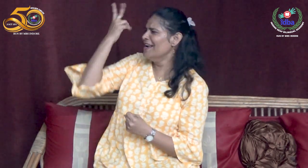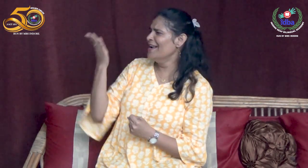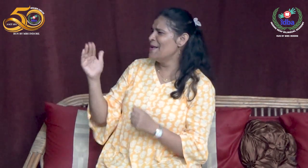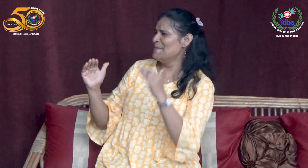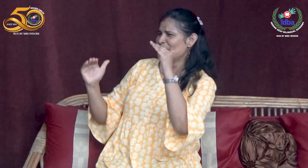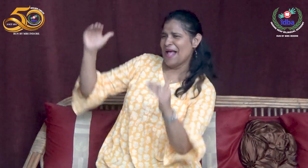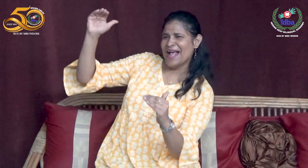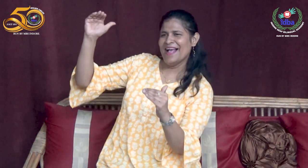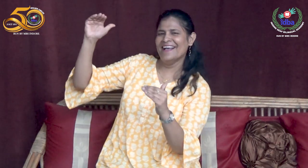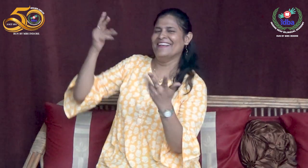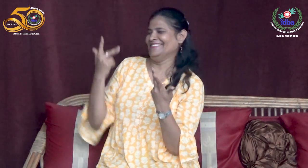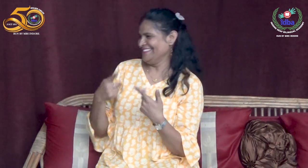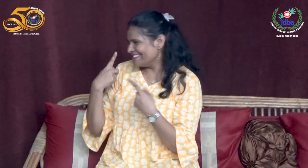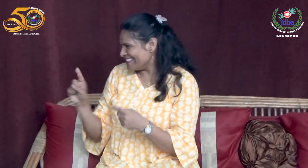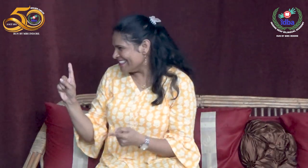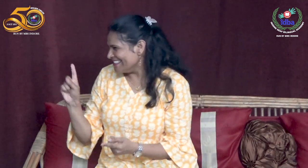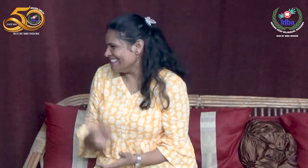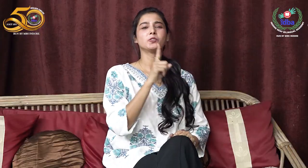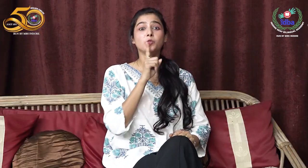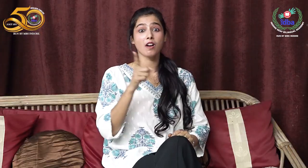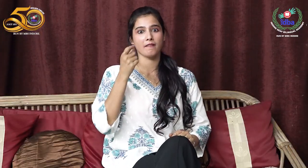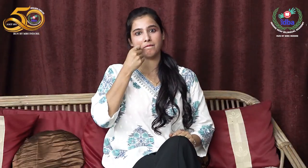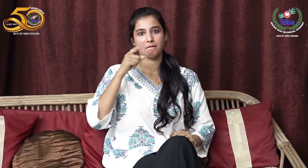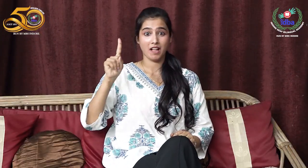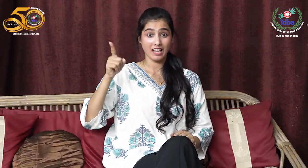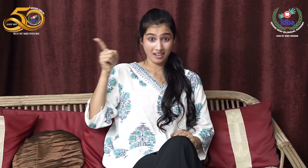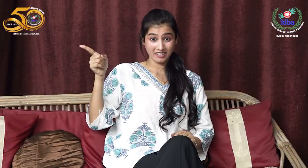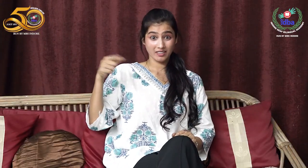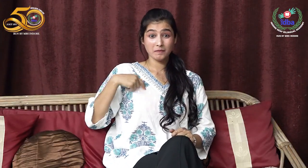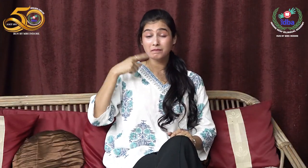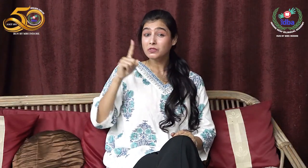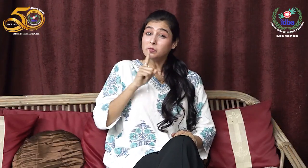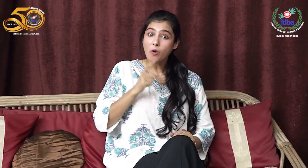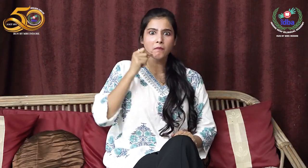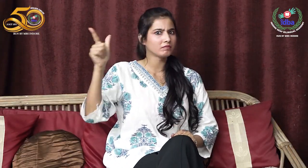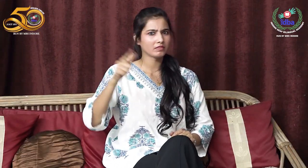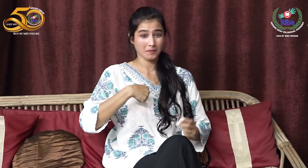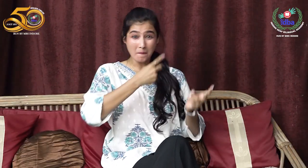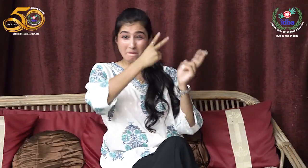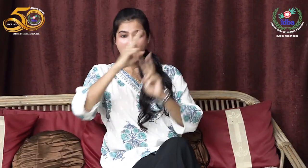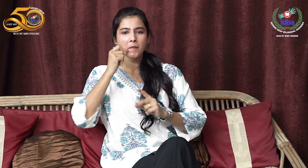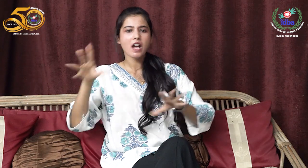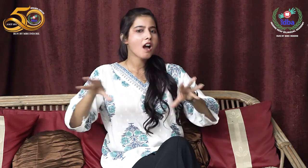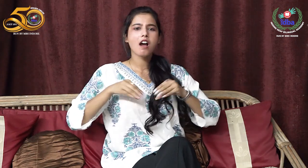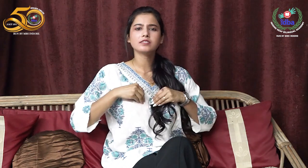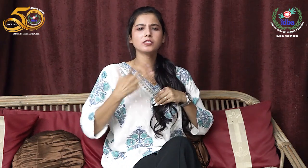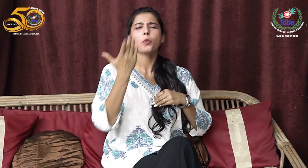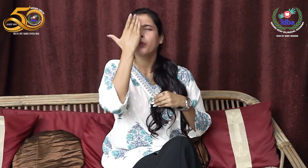लेकिन ये अलग ही थी, ये ऐसा क्यों, मुझे बहुत सा अजीब लगता था। जी हाँ, मेरे जो पापा है ना वो बहुत स्ट्रॉन्ग थे, उन्होंने मतलब बिल्कुल स्ट्रिक्ट थे,